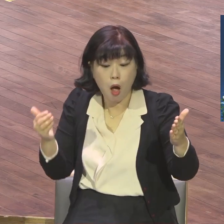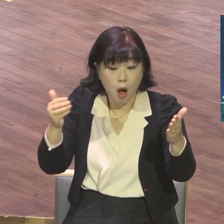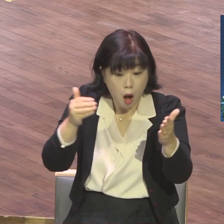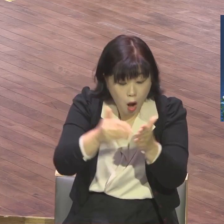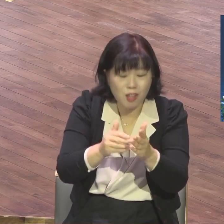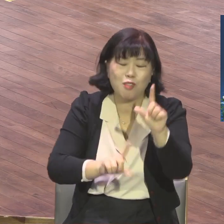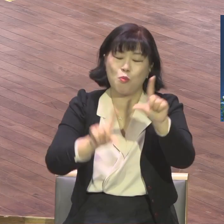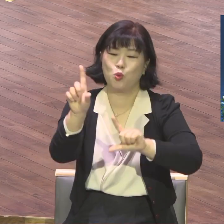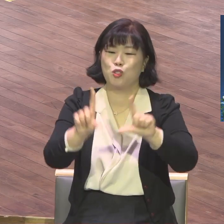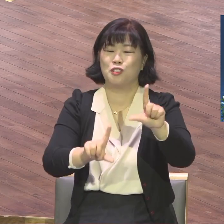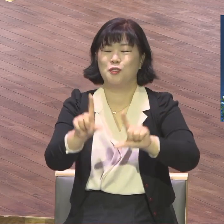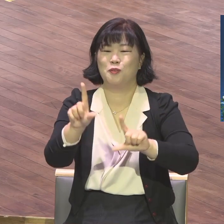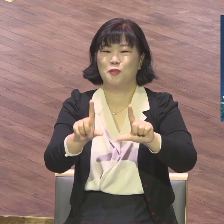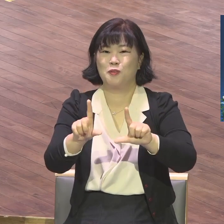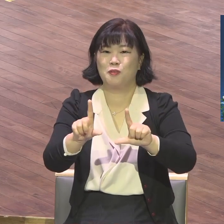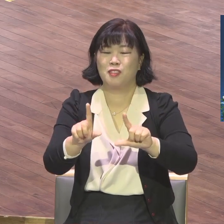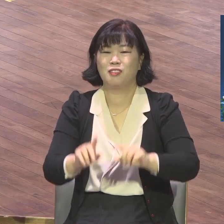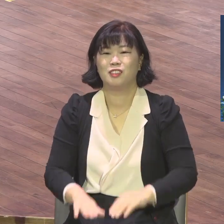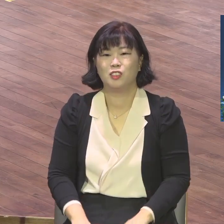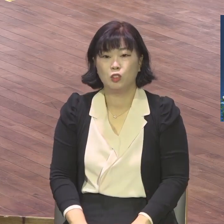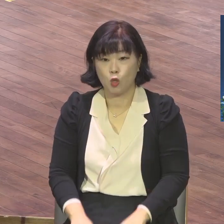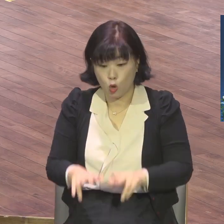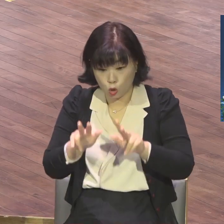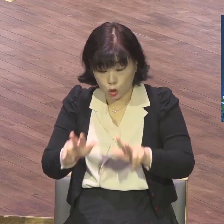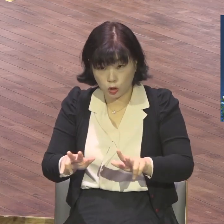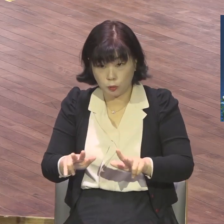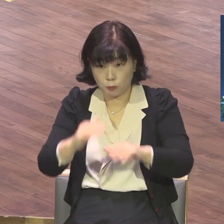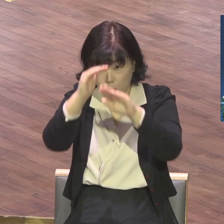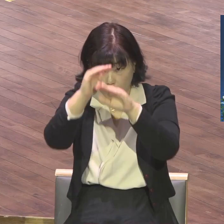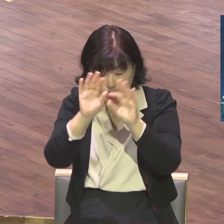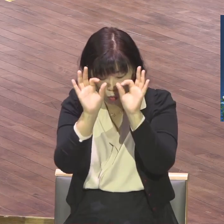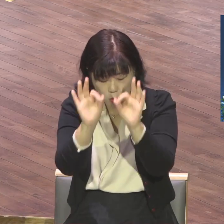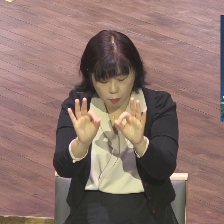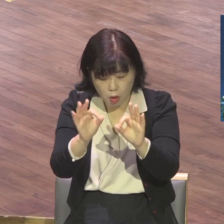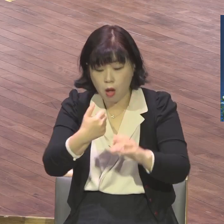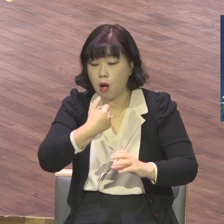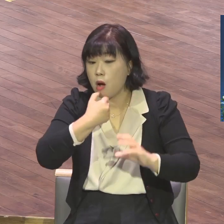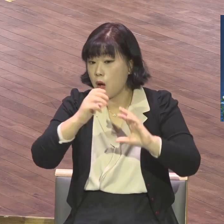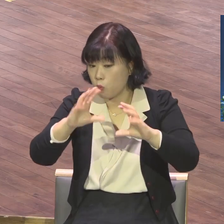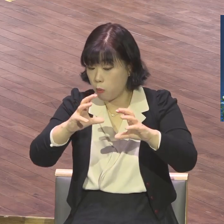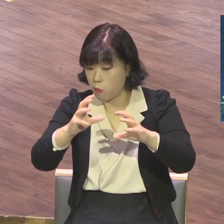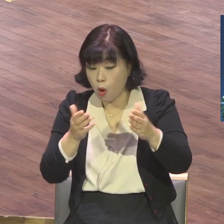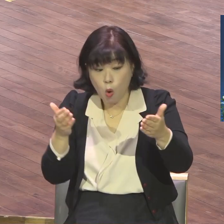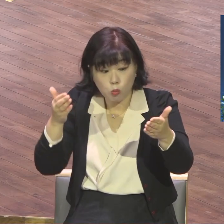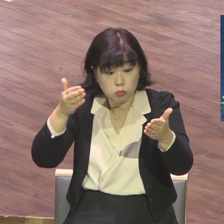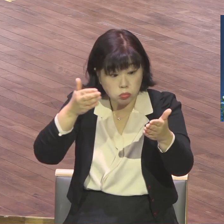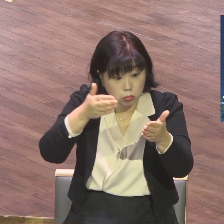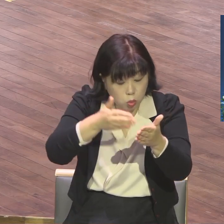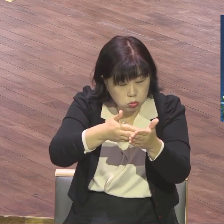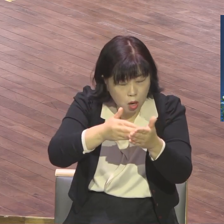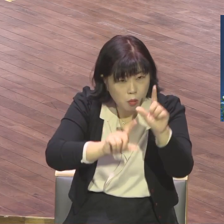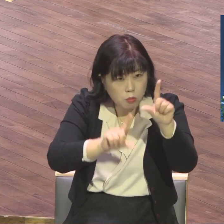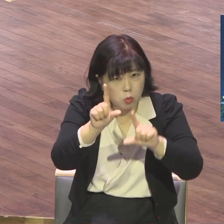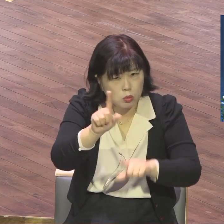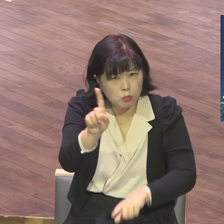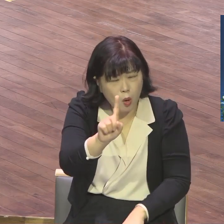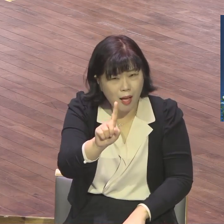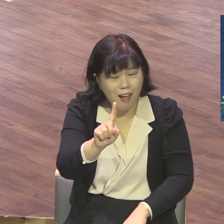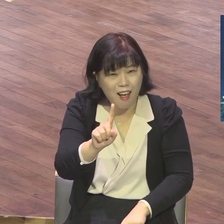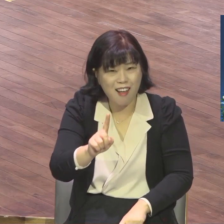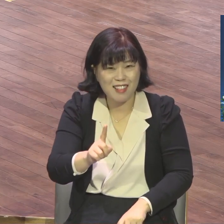전쟁에서 승리한 개성 장군의 그런 당당한 그러한 화려한 그런 모습이 아니라